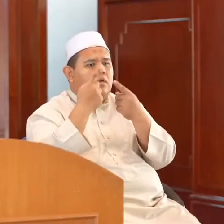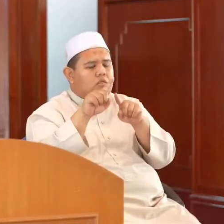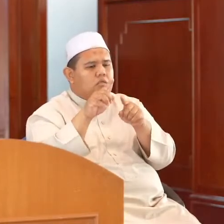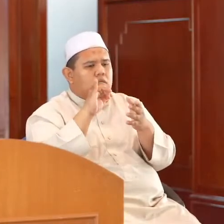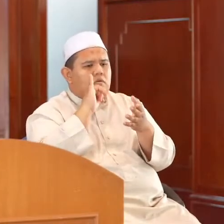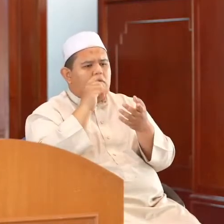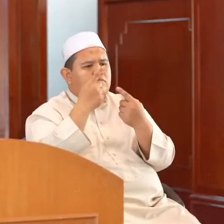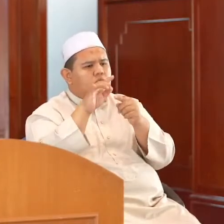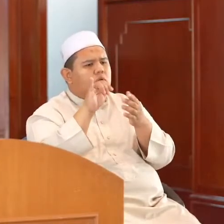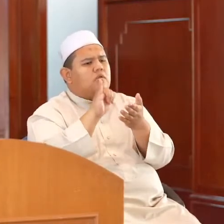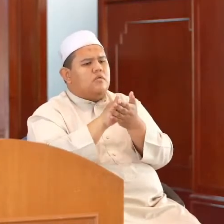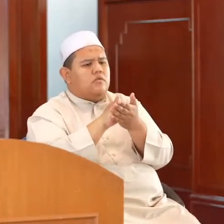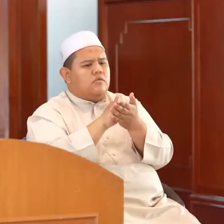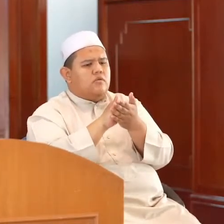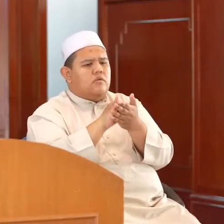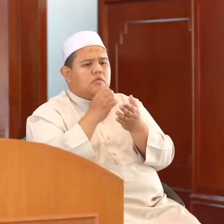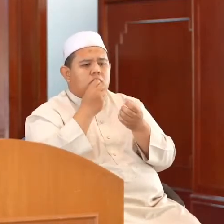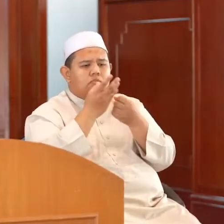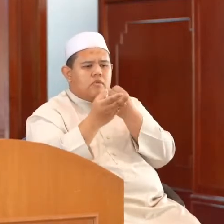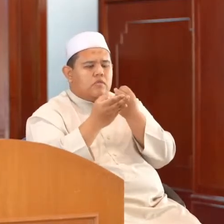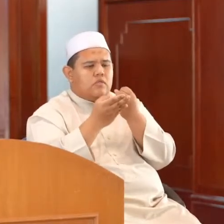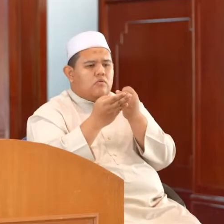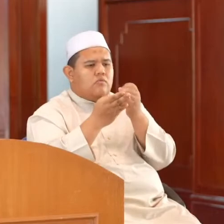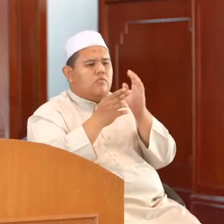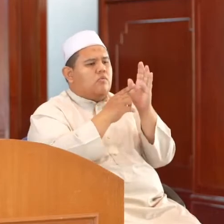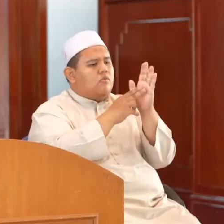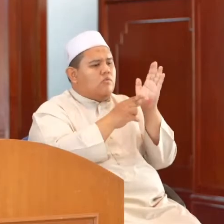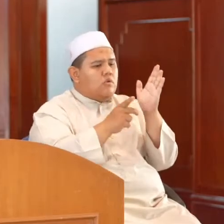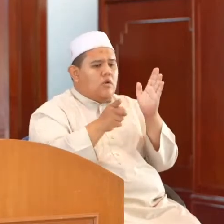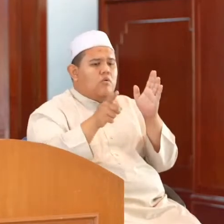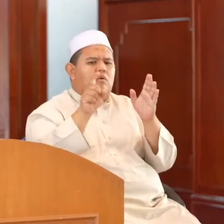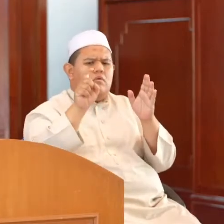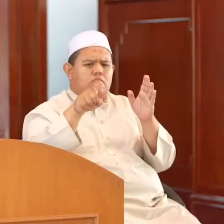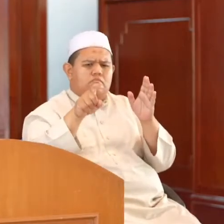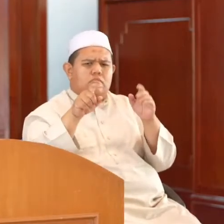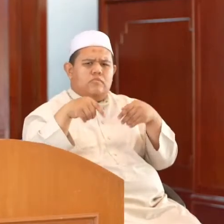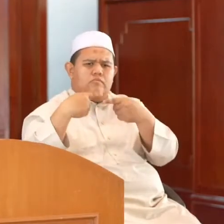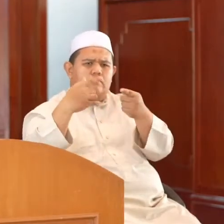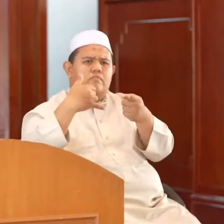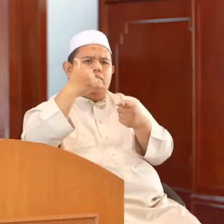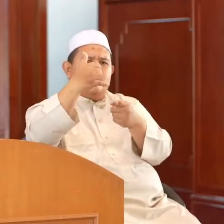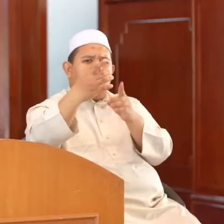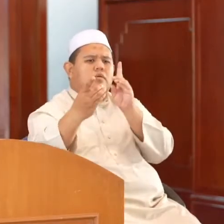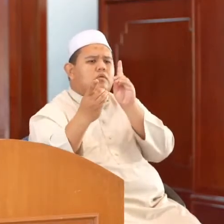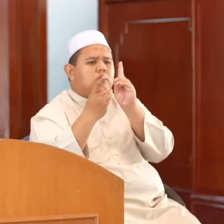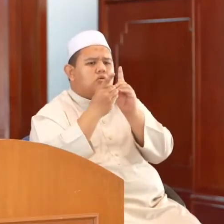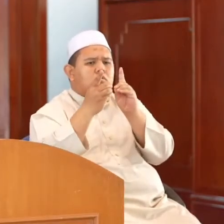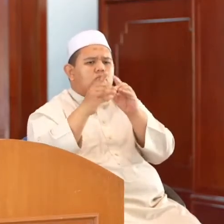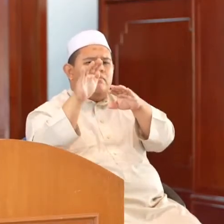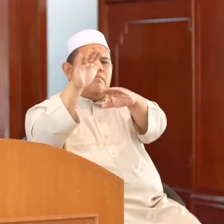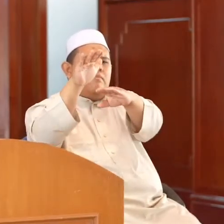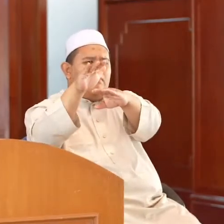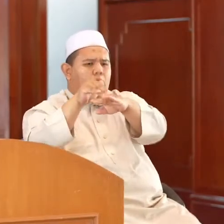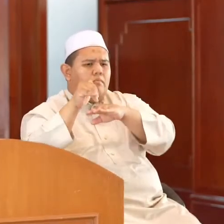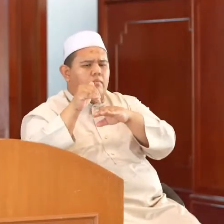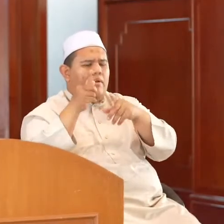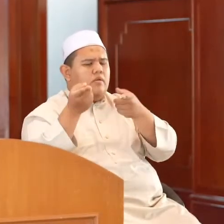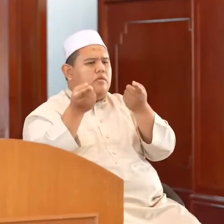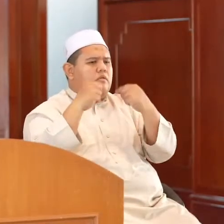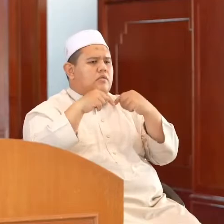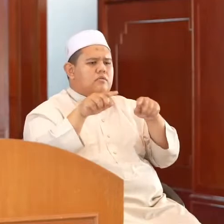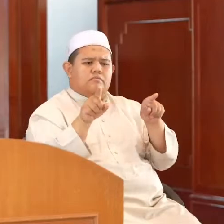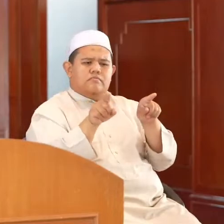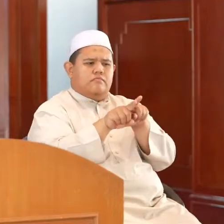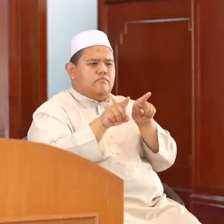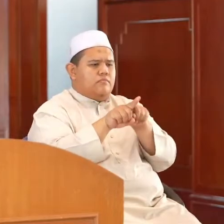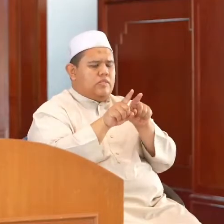itu. Dia kata hukumnya, kamu pergi dekat orang tu, kamu heret tangan dia,